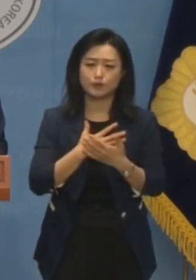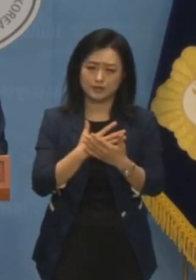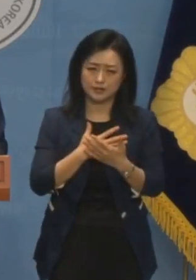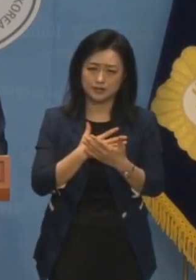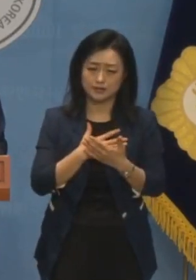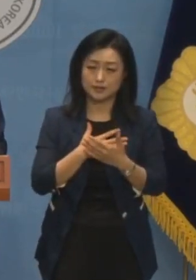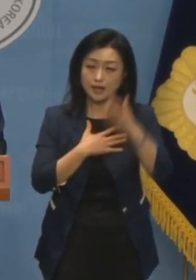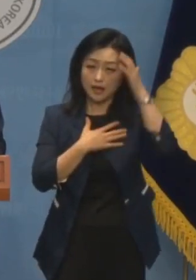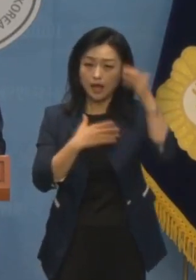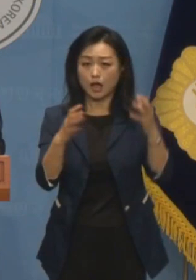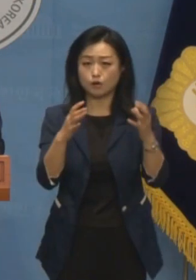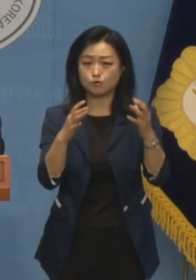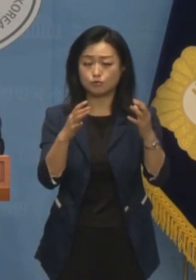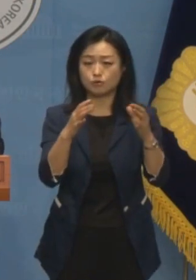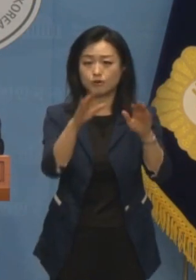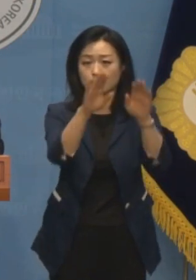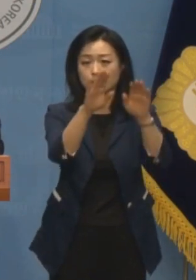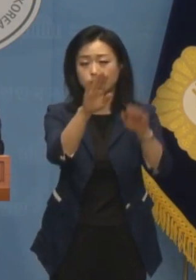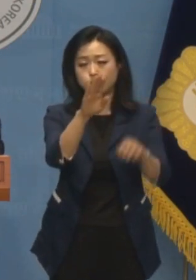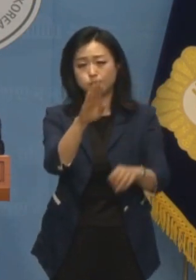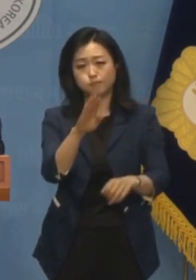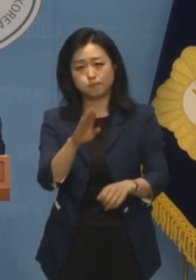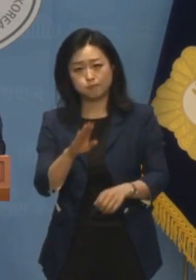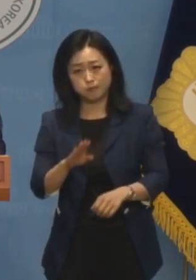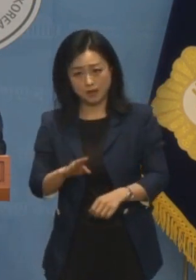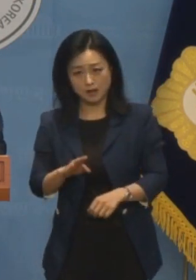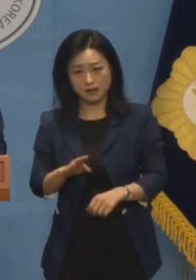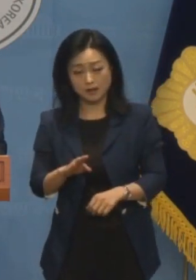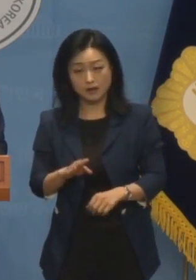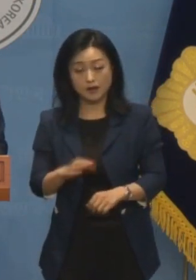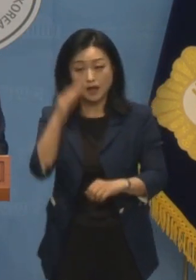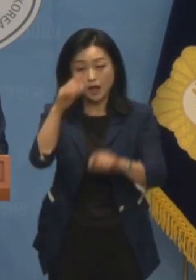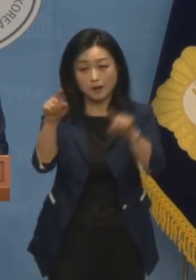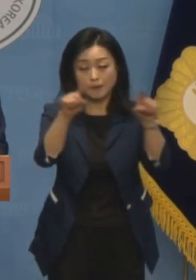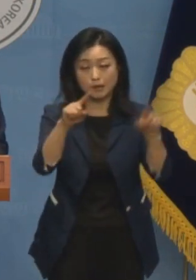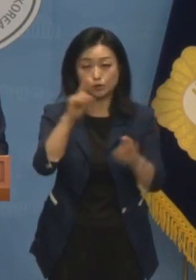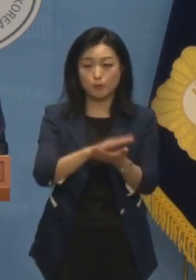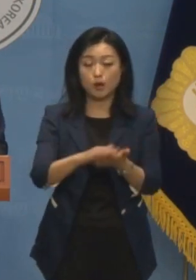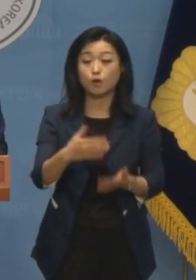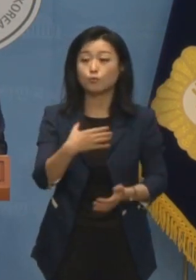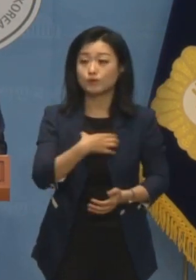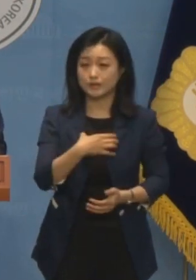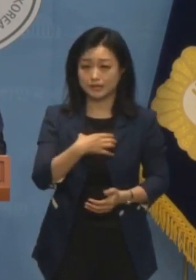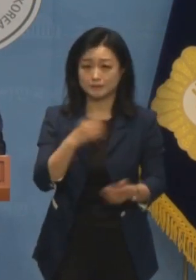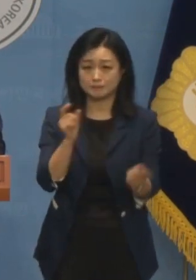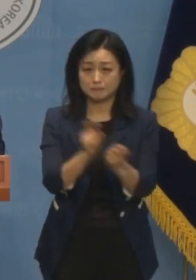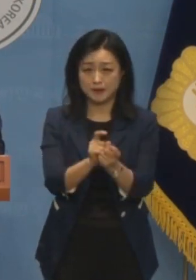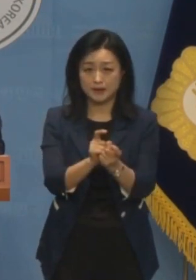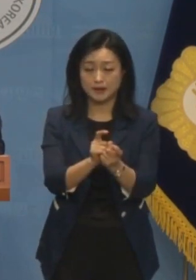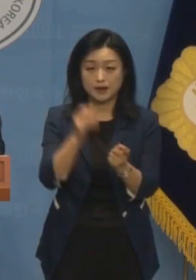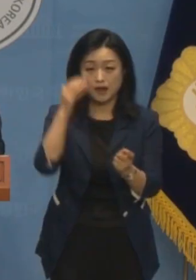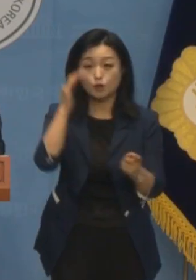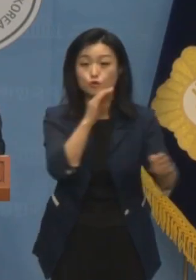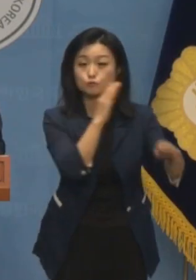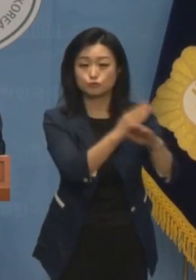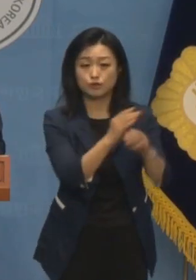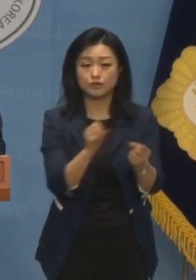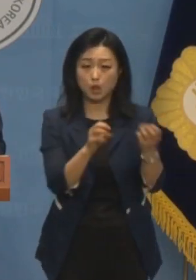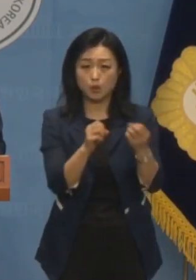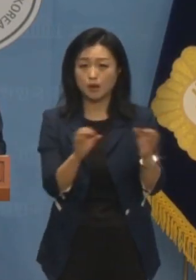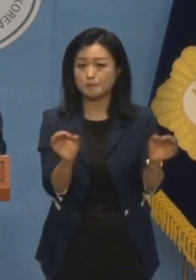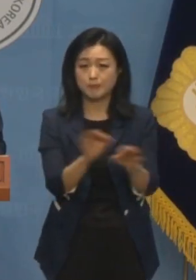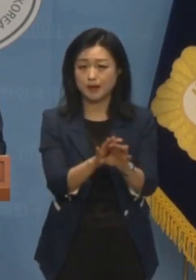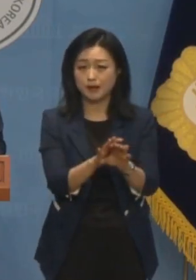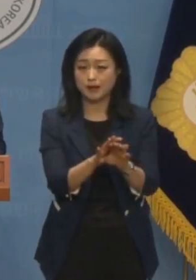불안하고 대한민국은 퇴보하고 있습니다. 한반도 평화가 위기를 맞고 있습니다. 남북한은 대화가